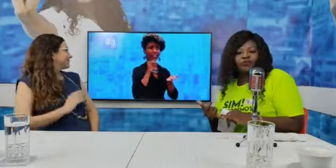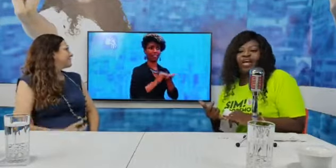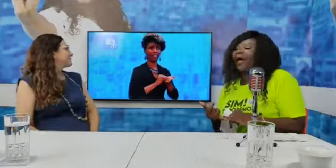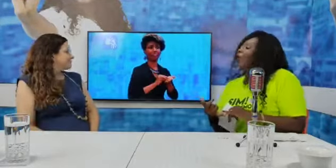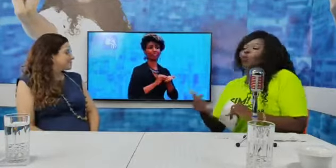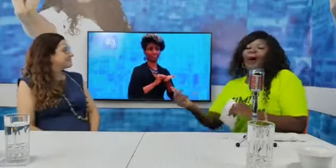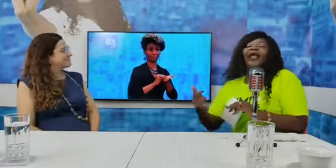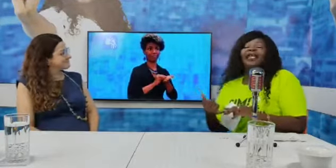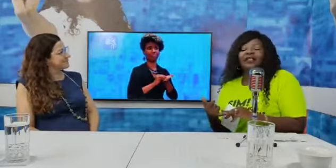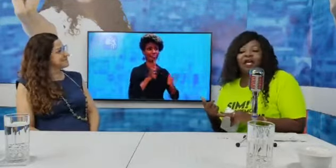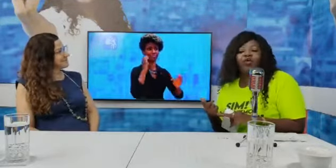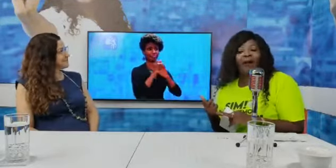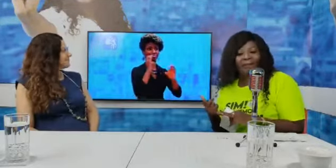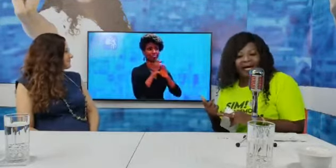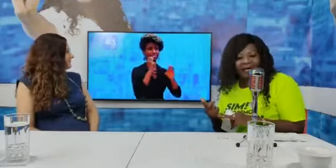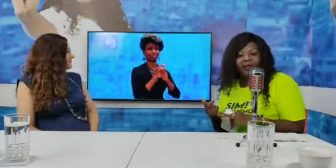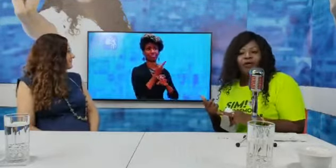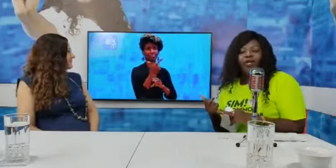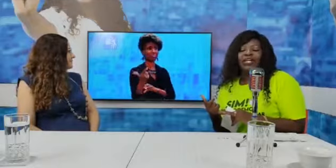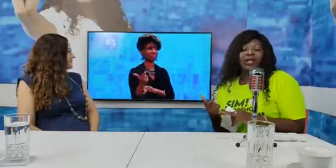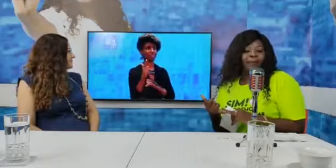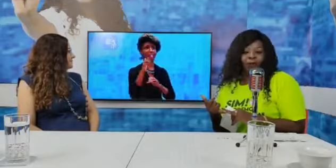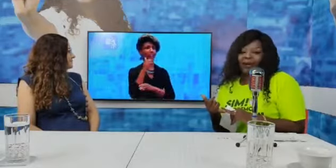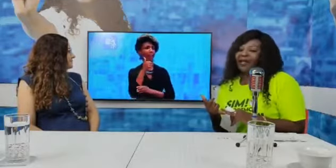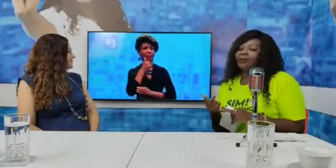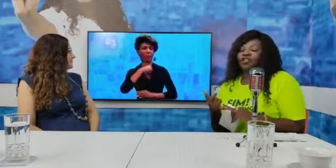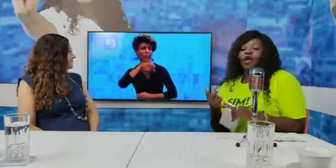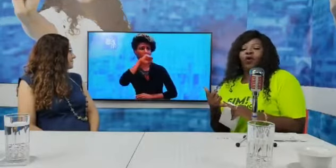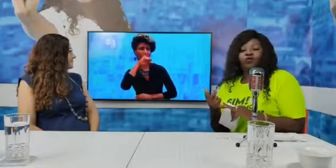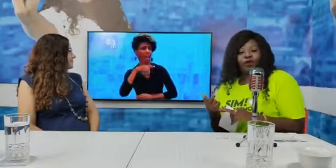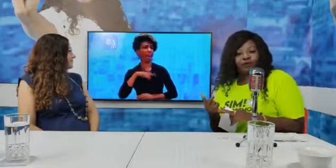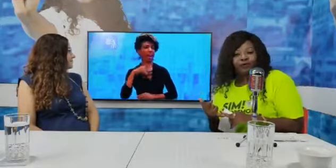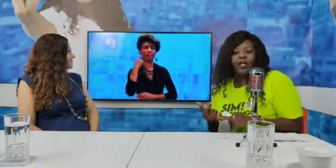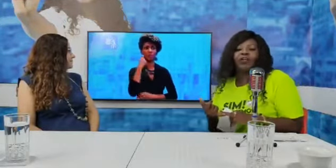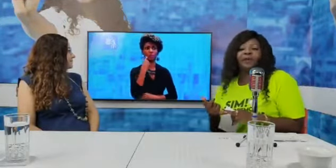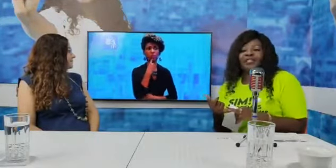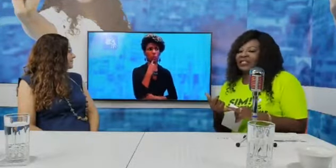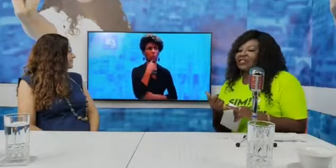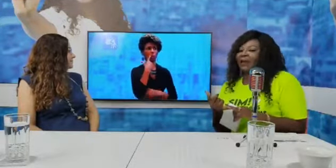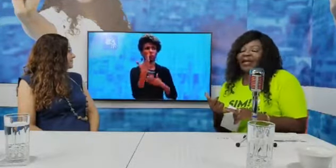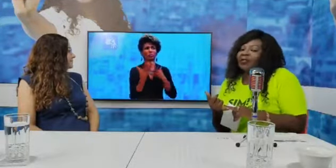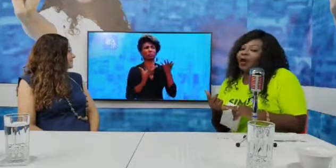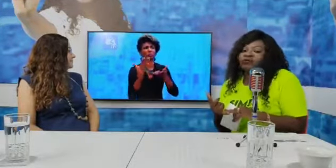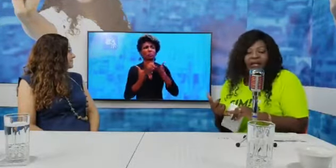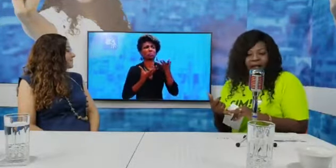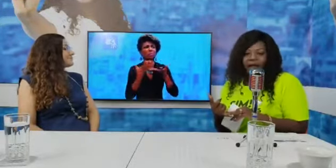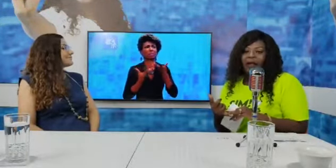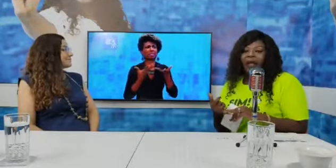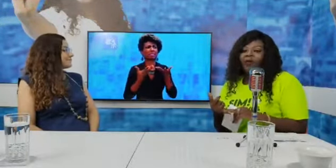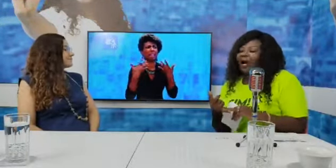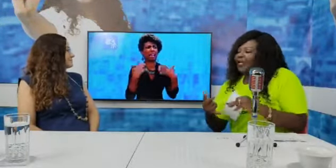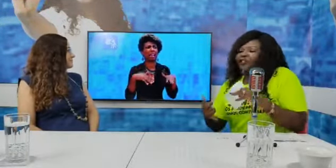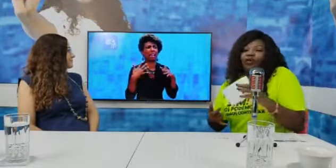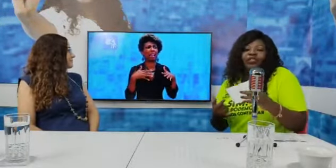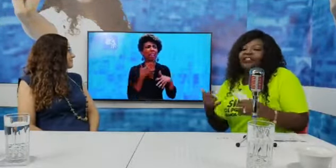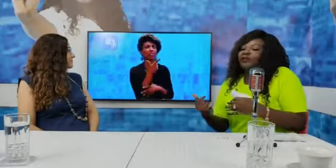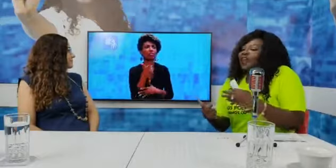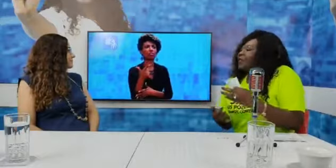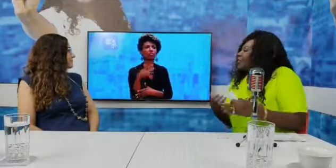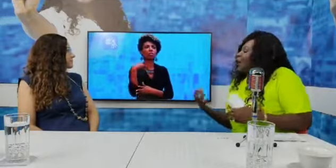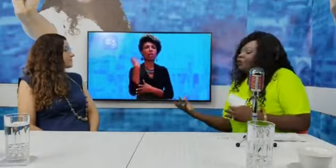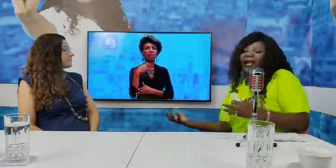ter um diálogo, para atender uma mãe que tem problemas com o seu filho, que precisa saber. Não tem. É uma questão